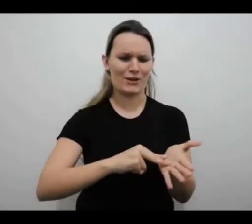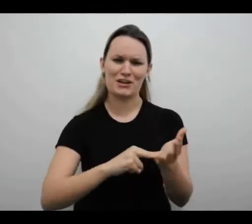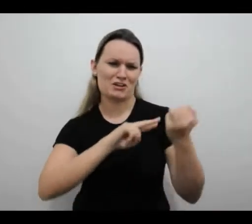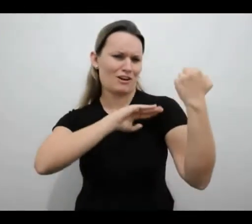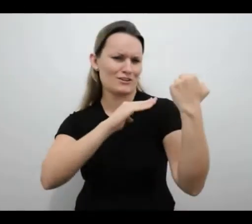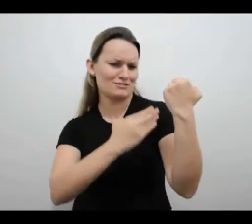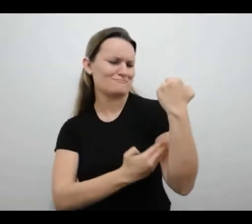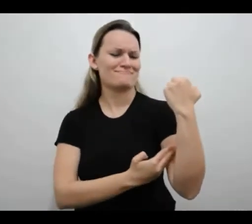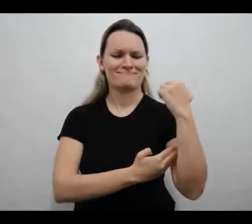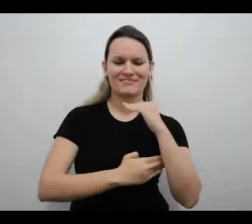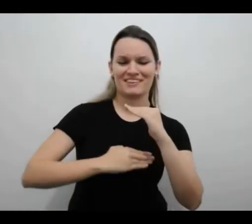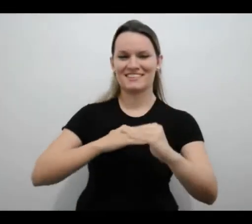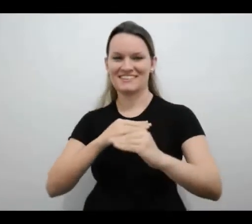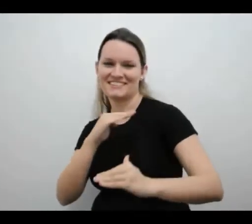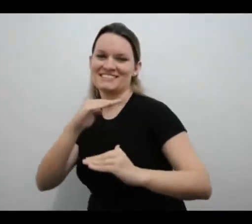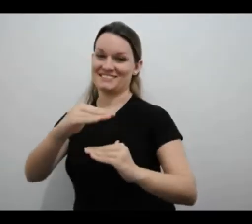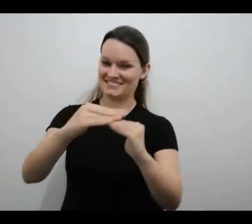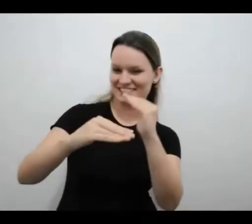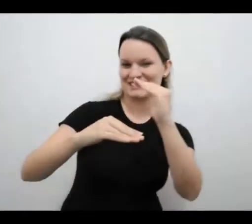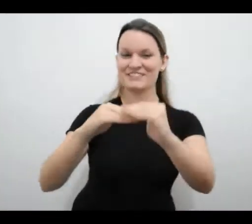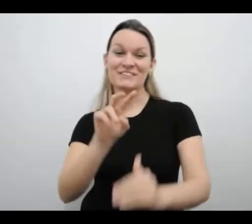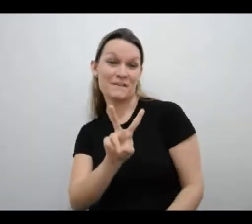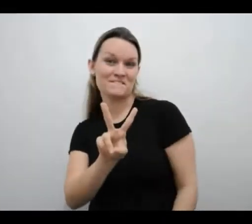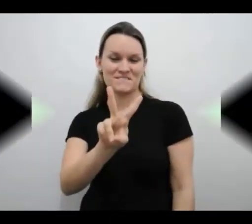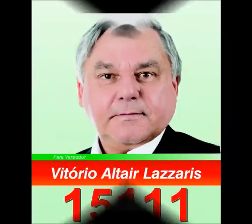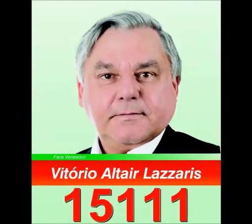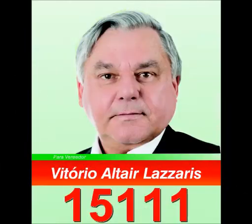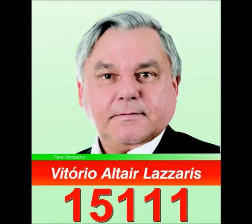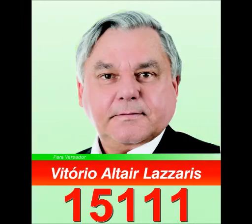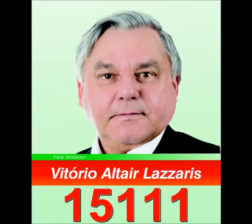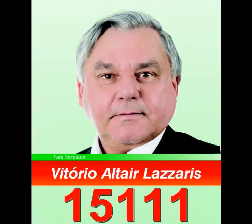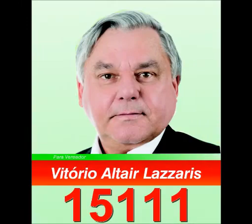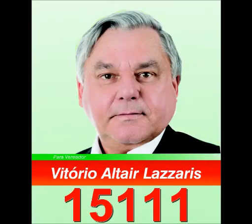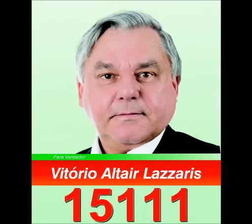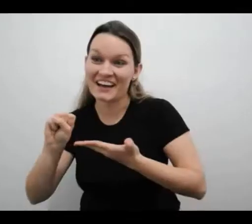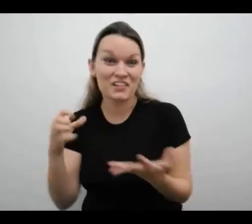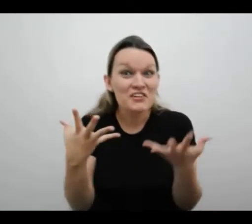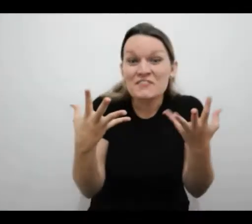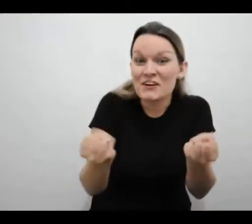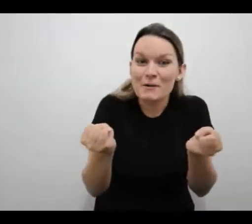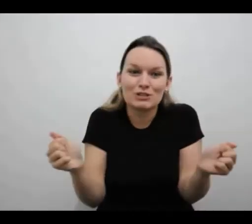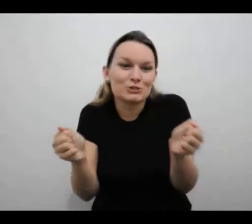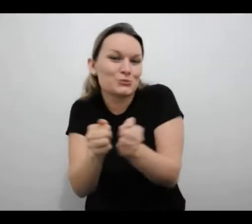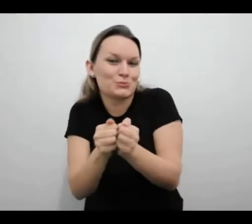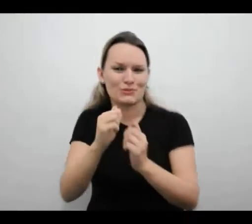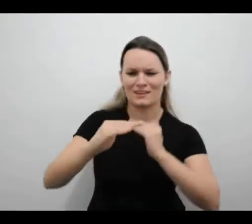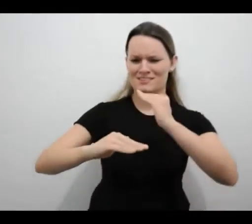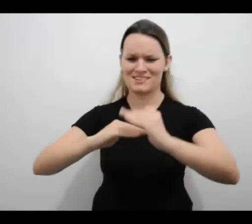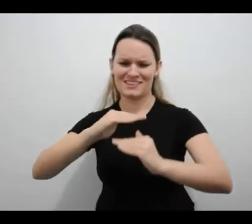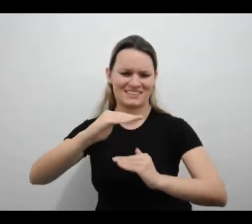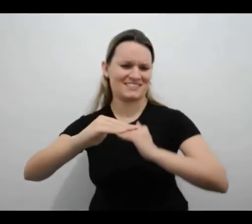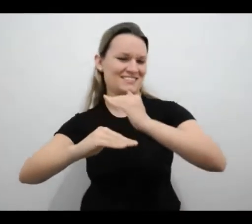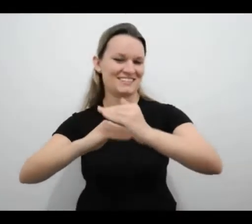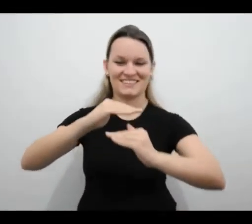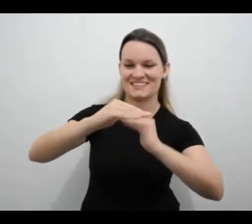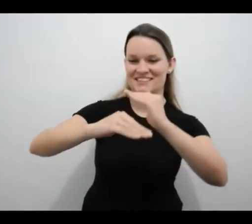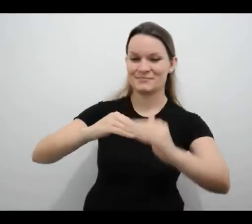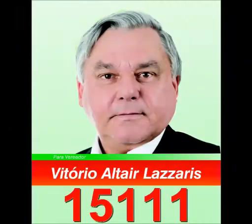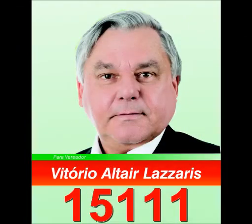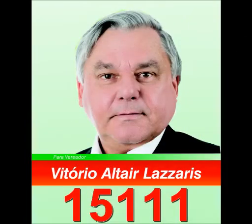Pra cidade não parar e voltar a crescer. Vitório Lázaro, vamos juntos pra